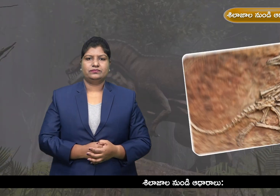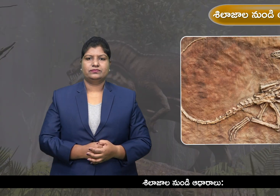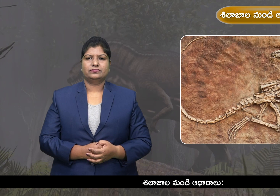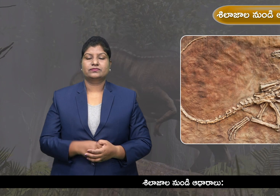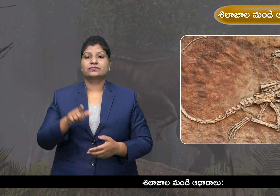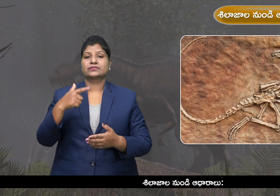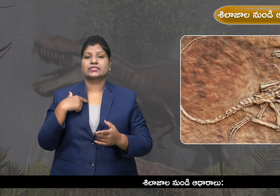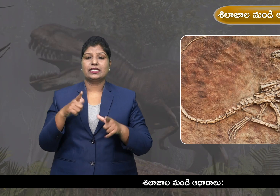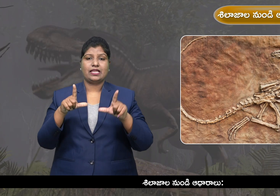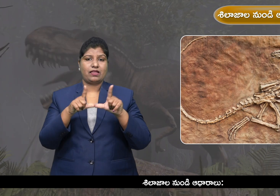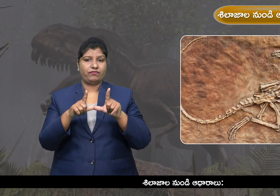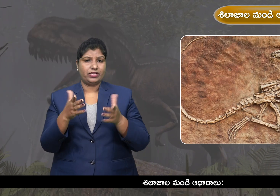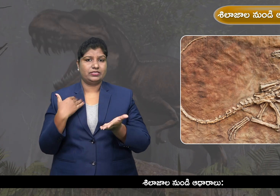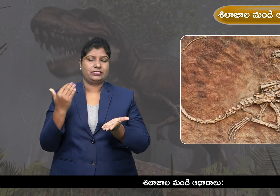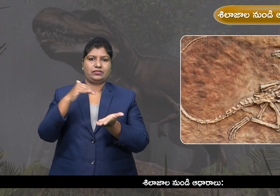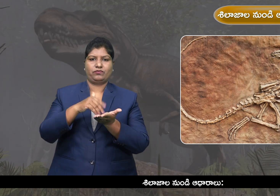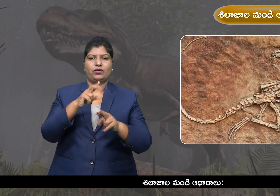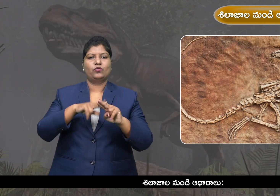శిలాజాల నుండి ఆధారాలు.